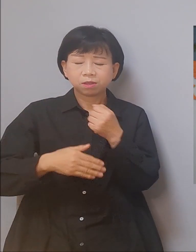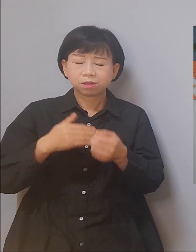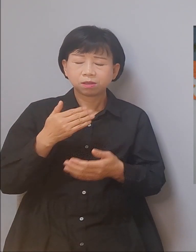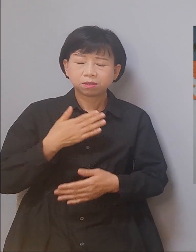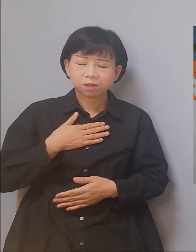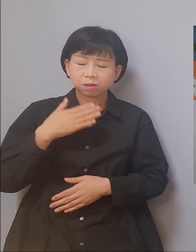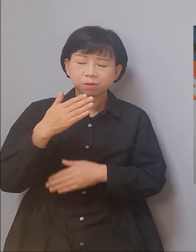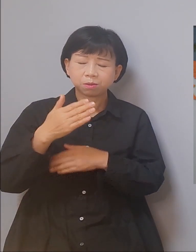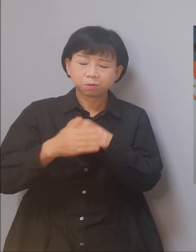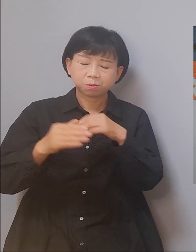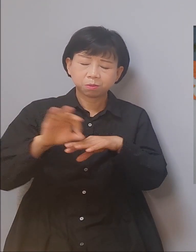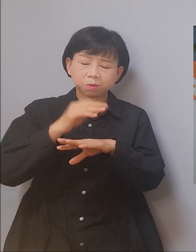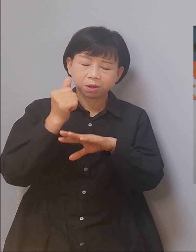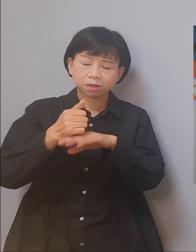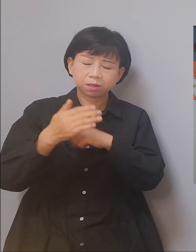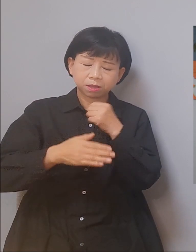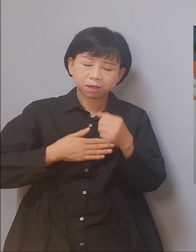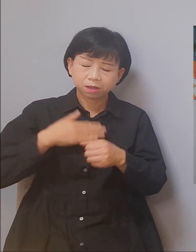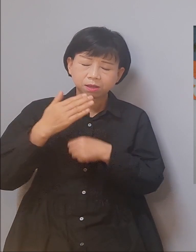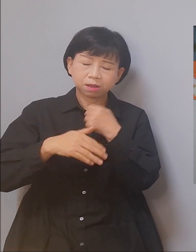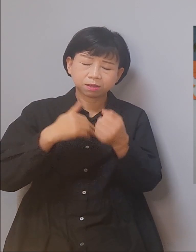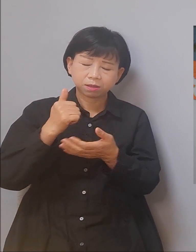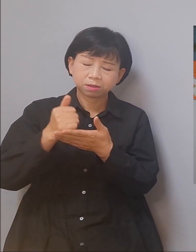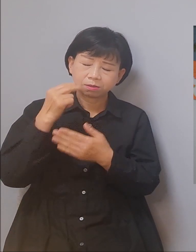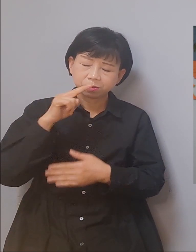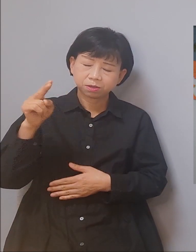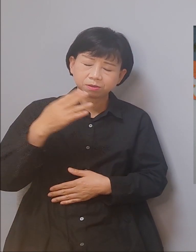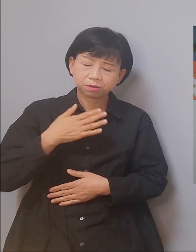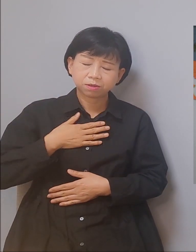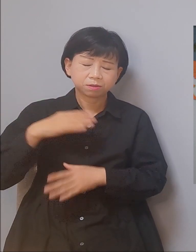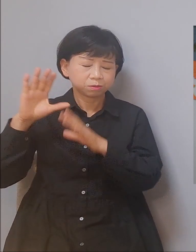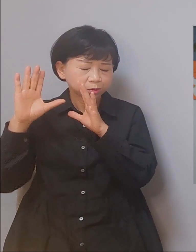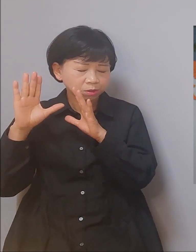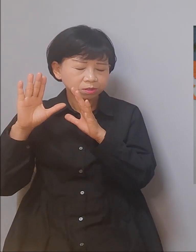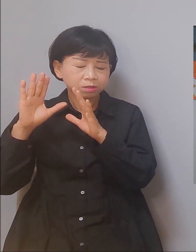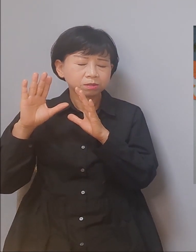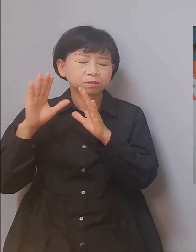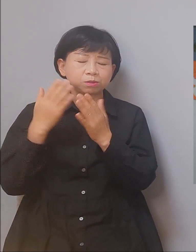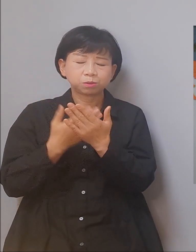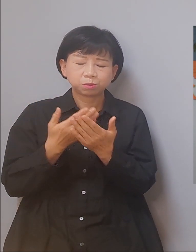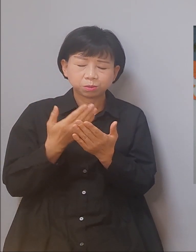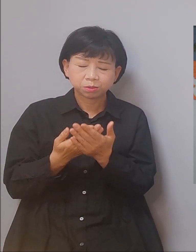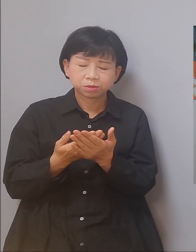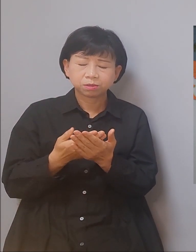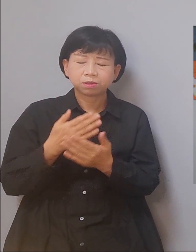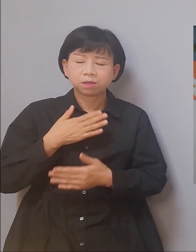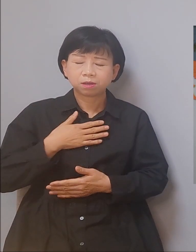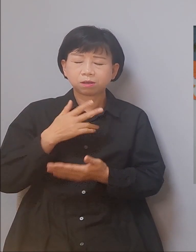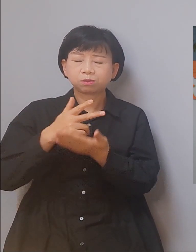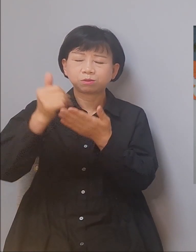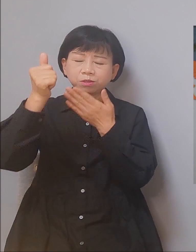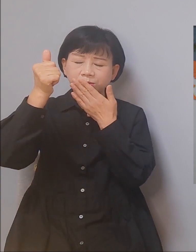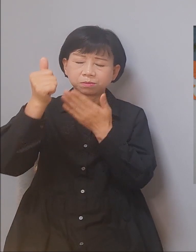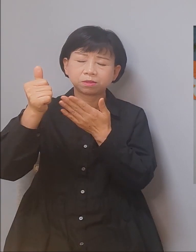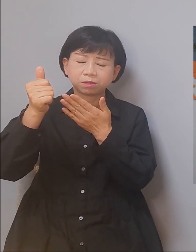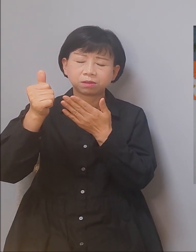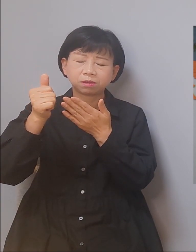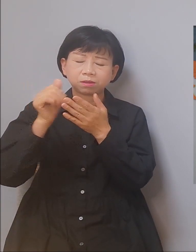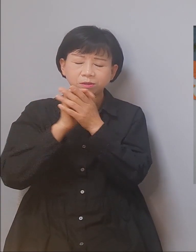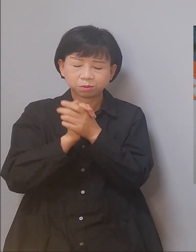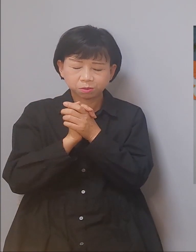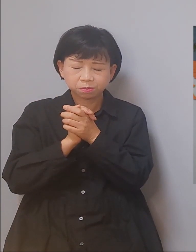부르짖는 소리를 들으소서. 내가 주께 기도하나이다. 여호와여, 아침에 주께서 나의 소리를